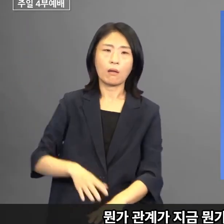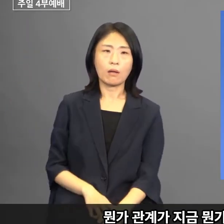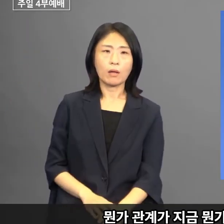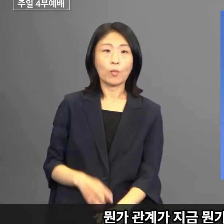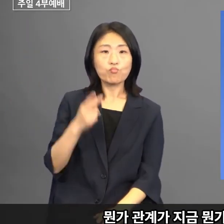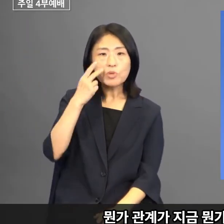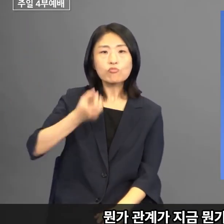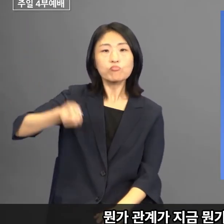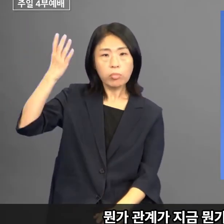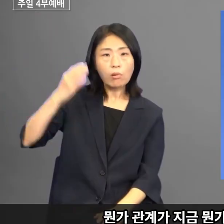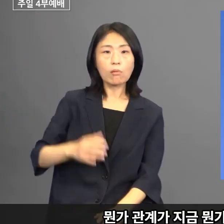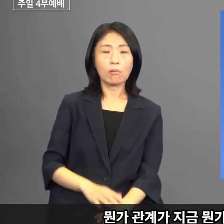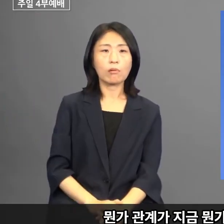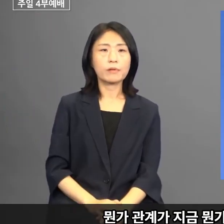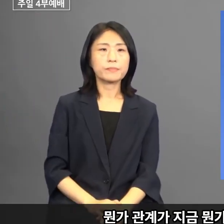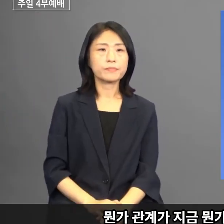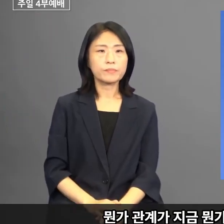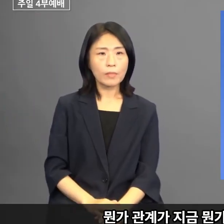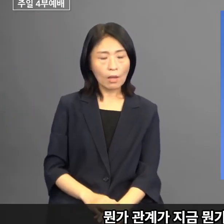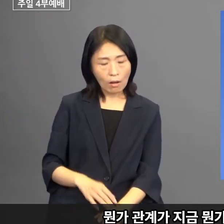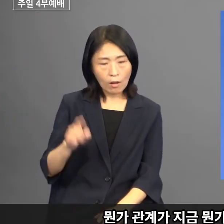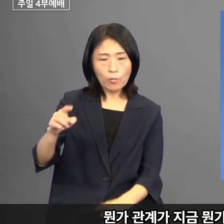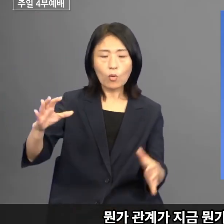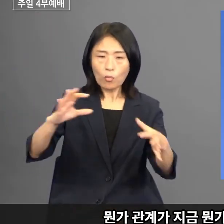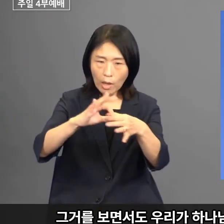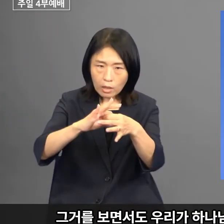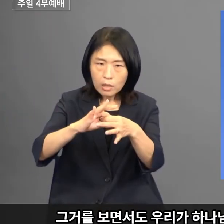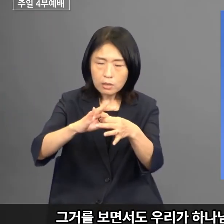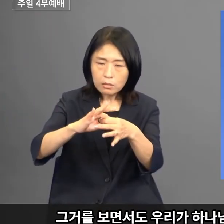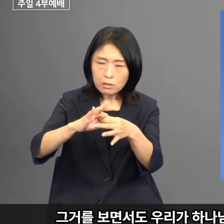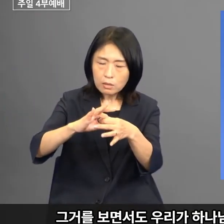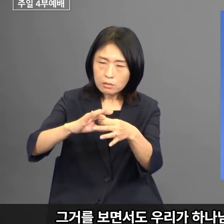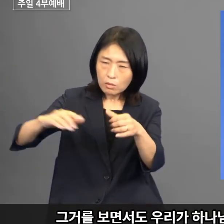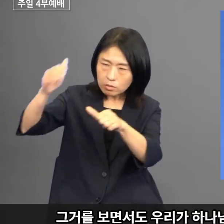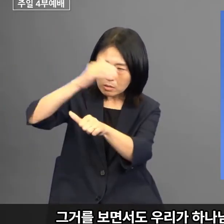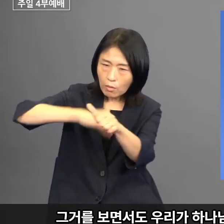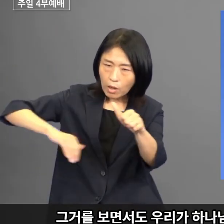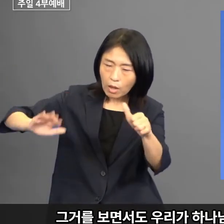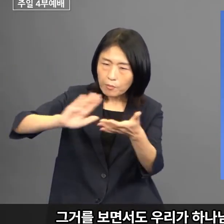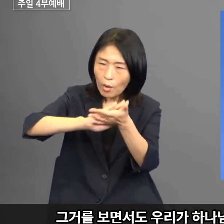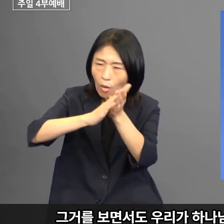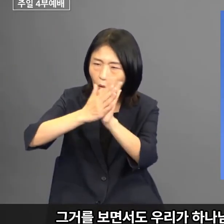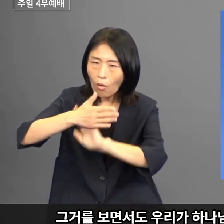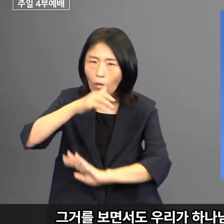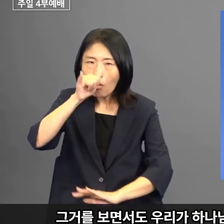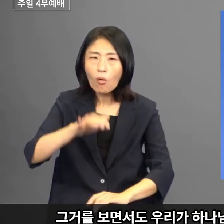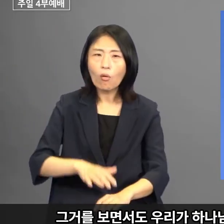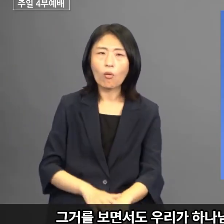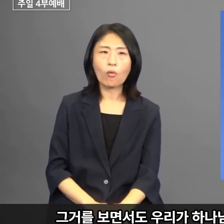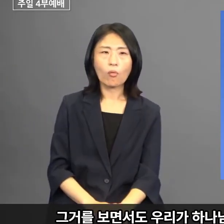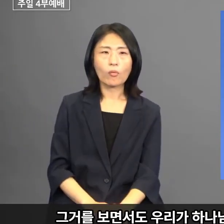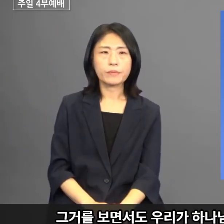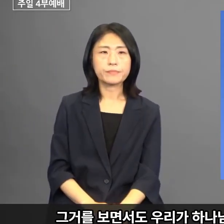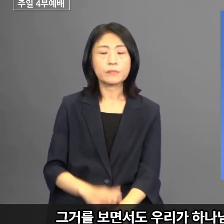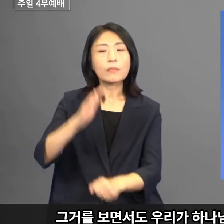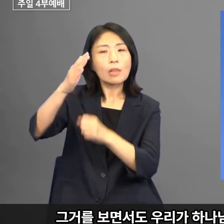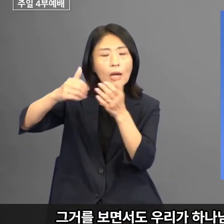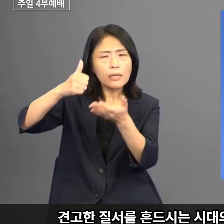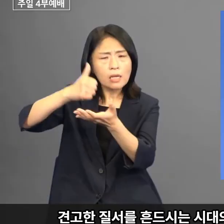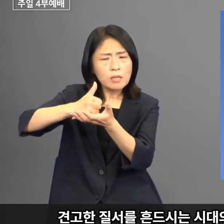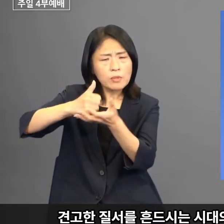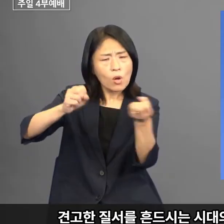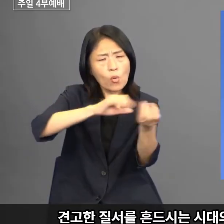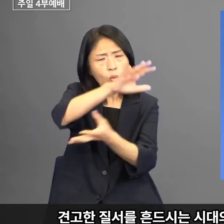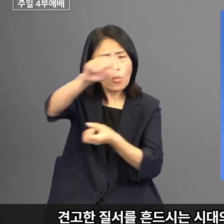지금 뭔가 변화가 일어나고 있구나. 그거를 보면서도 우리가 하나님께서 지금 이 혼란의 시대